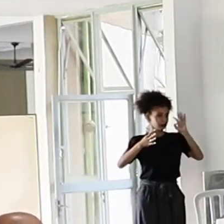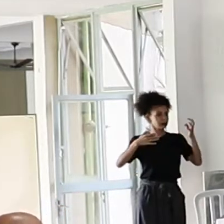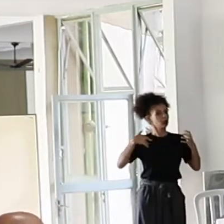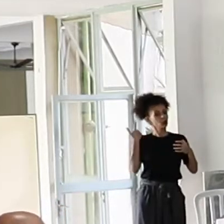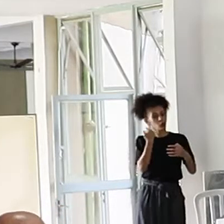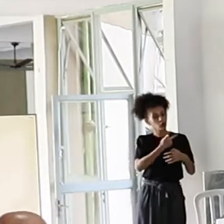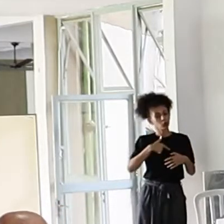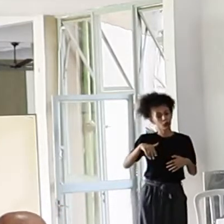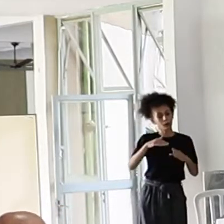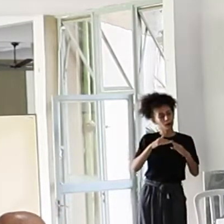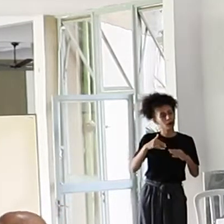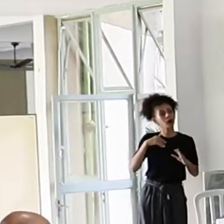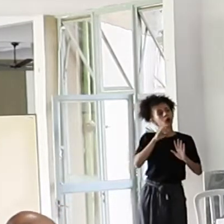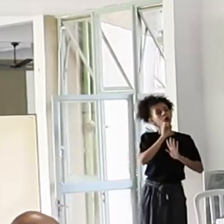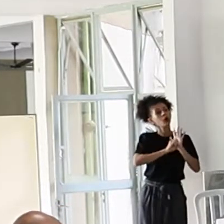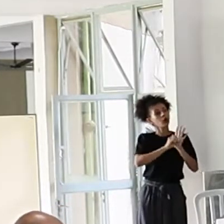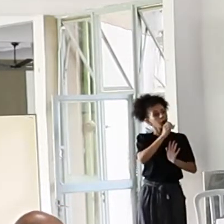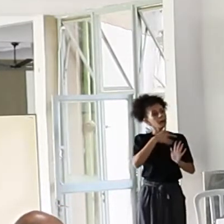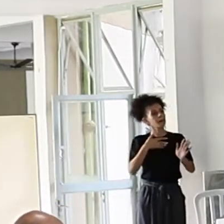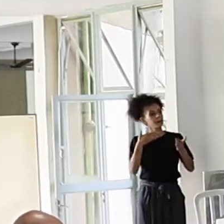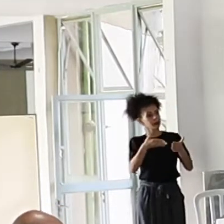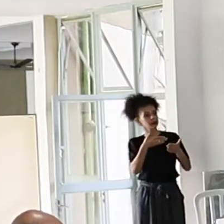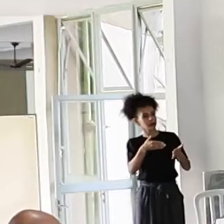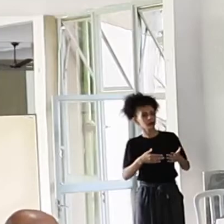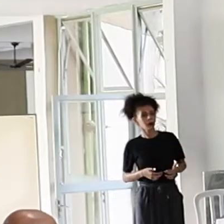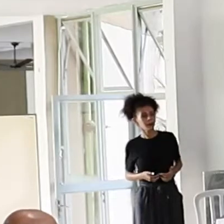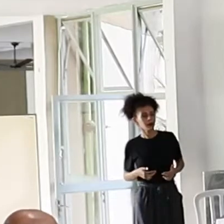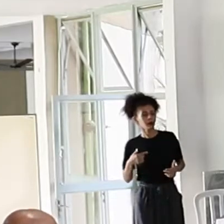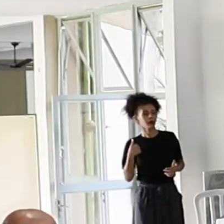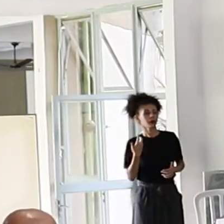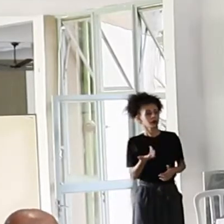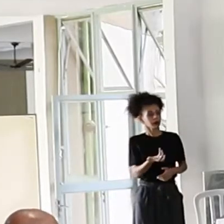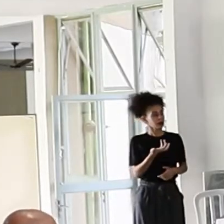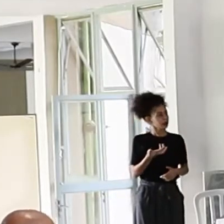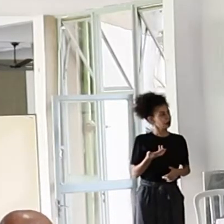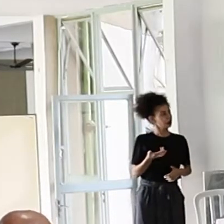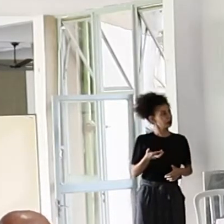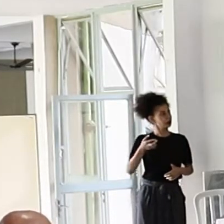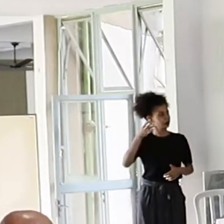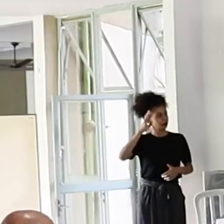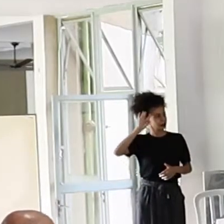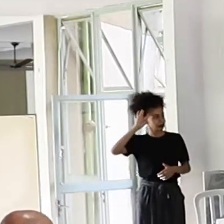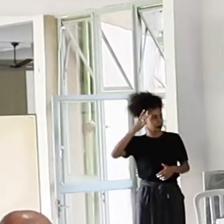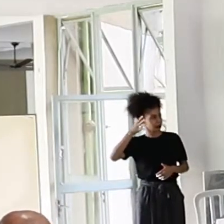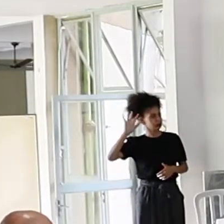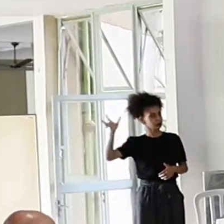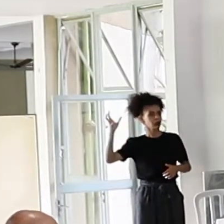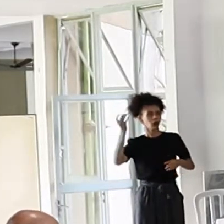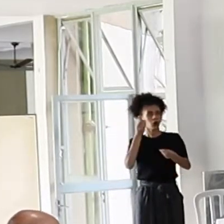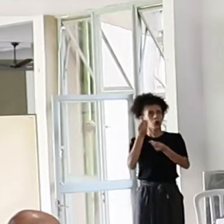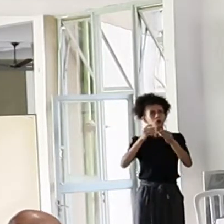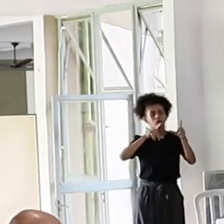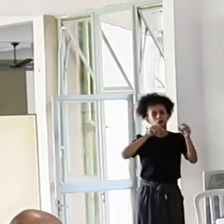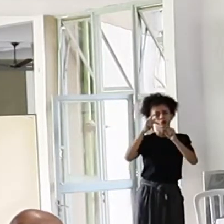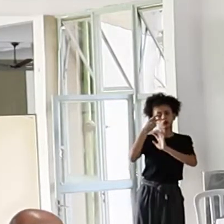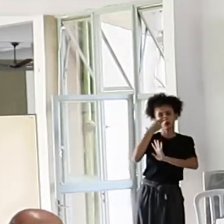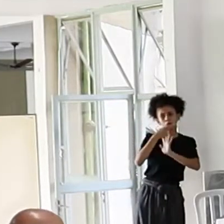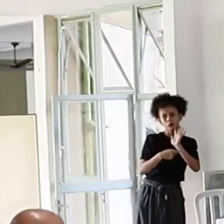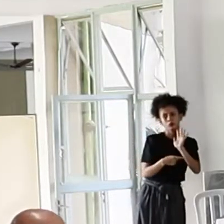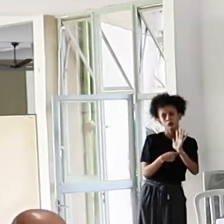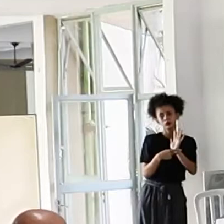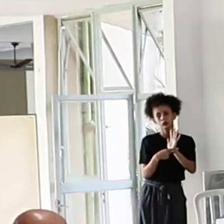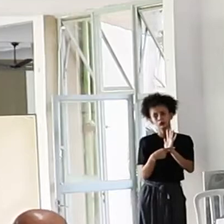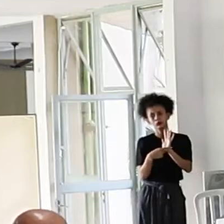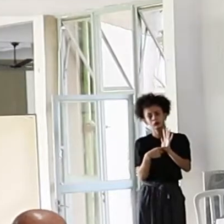decisão nós queremos um orçamento participativo nós queremos tomadas de decisões é de projeto